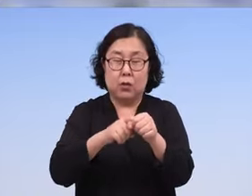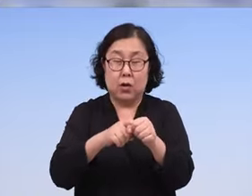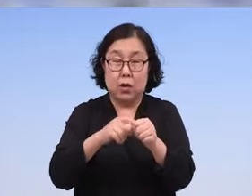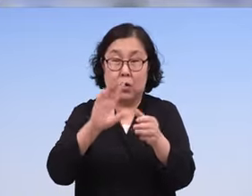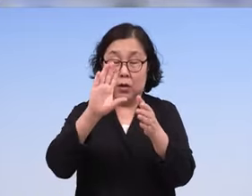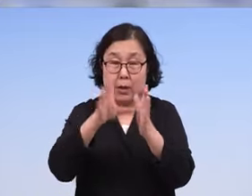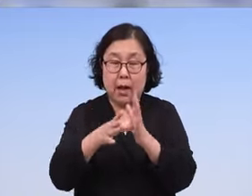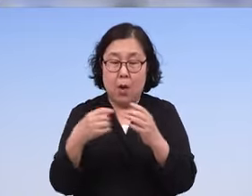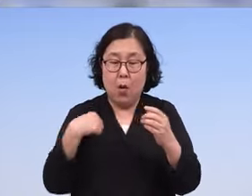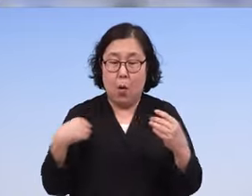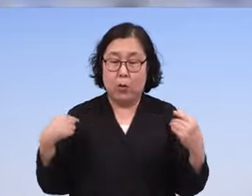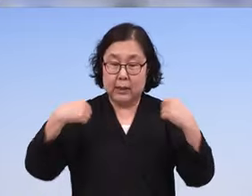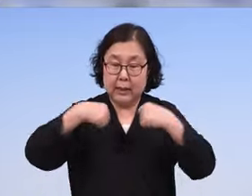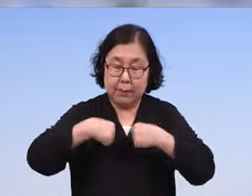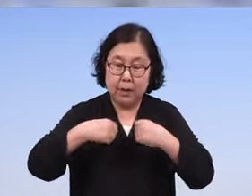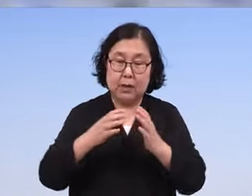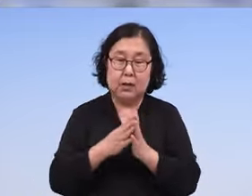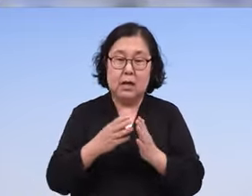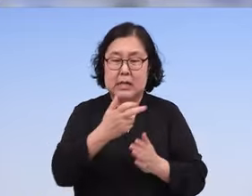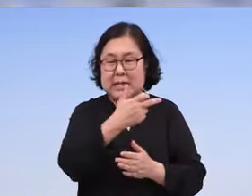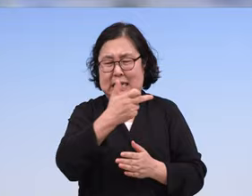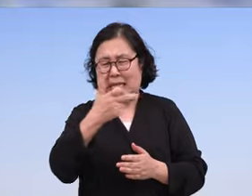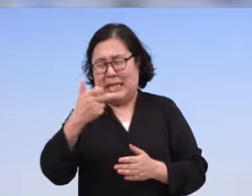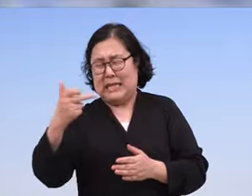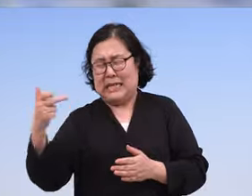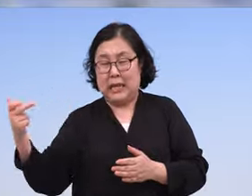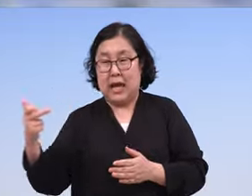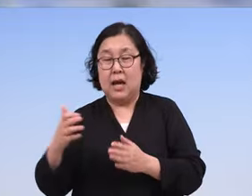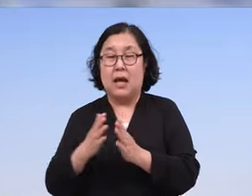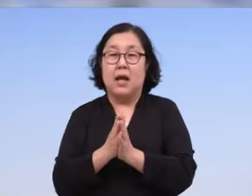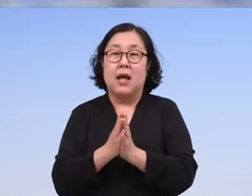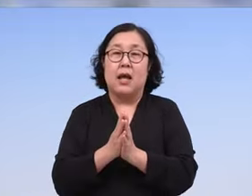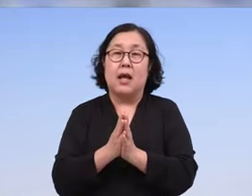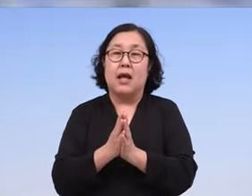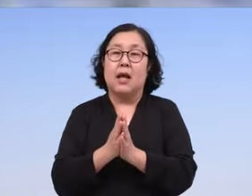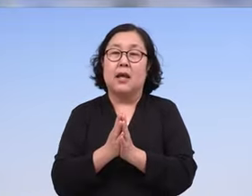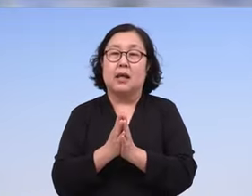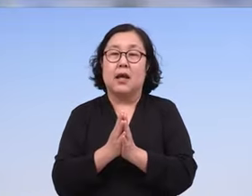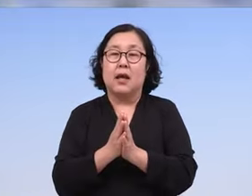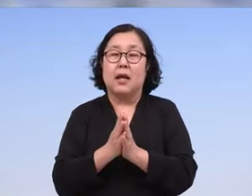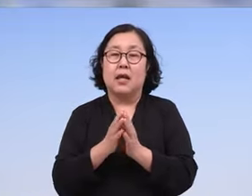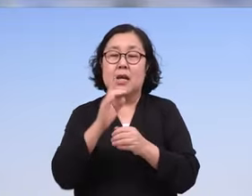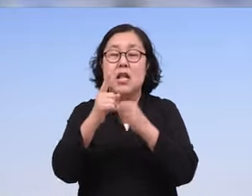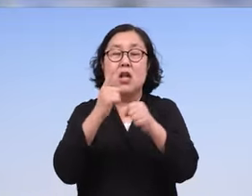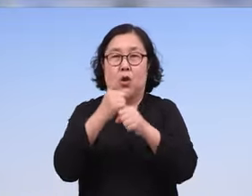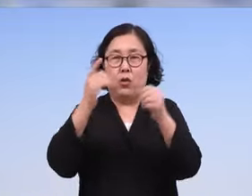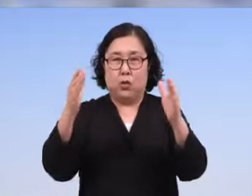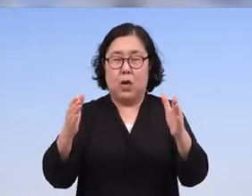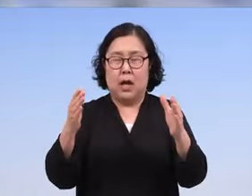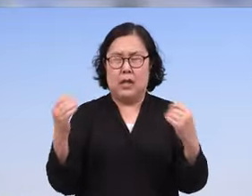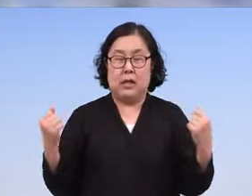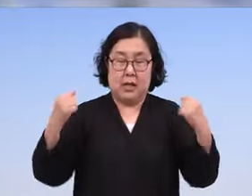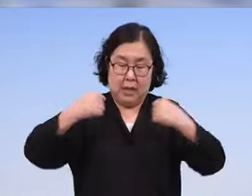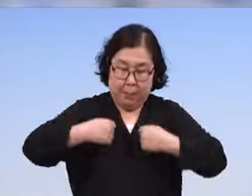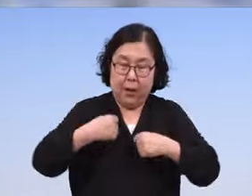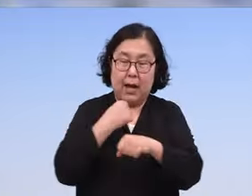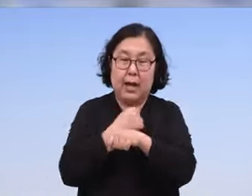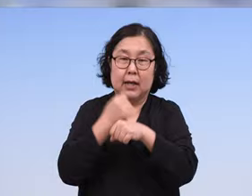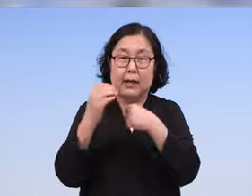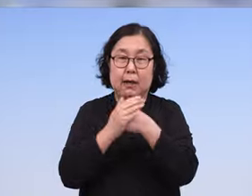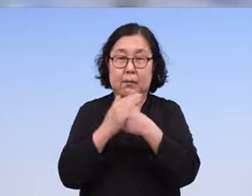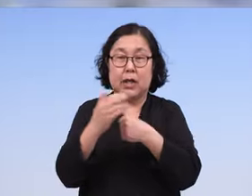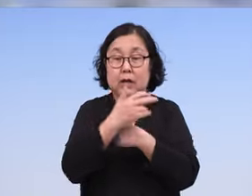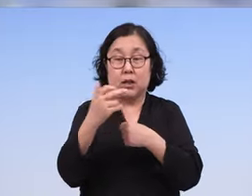접어가지고, 지금 생각하면은 완전히 그 짱구같이 해갖고 그렇게 옷을 바지도 3번씩 접고 그렇게 입었는데